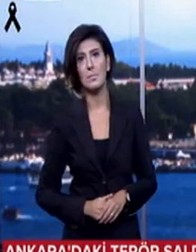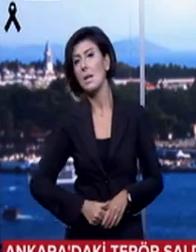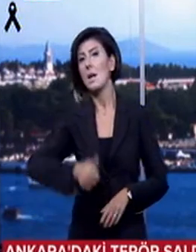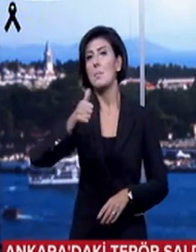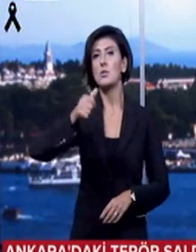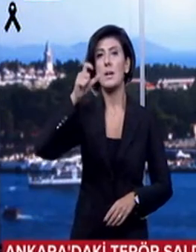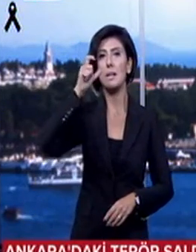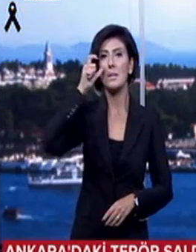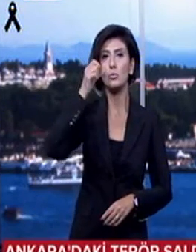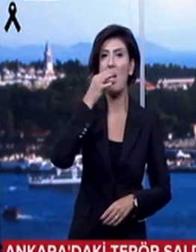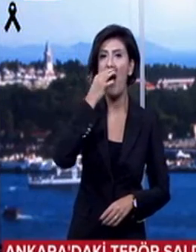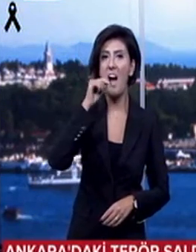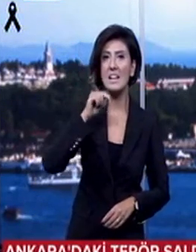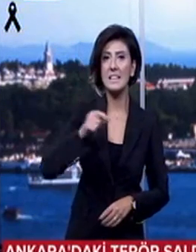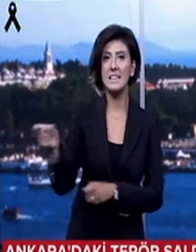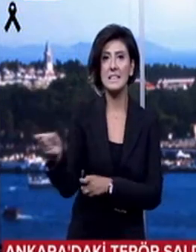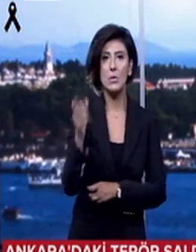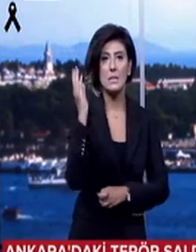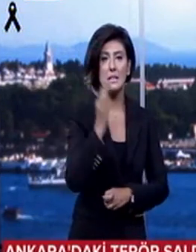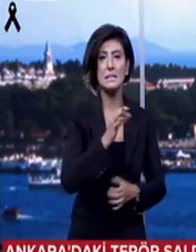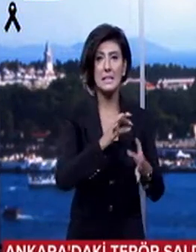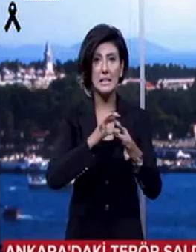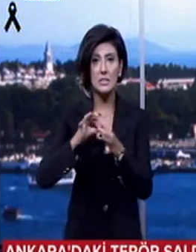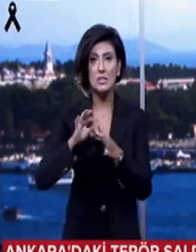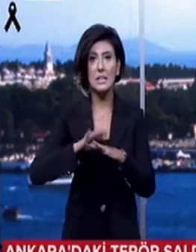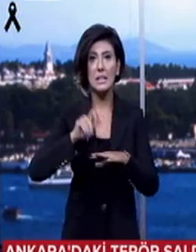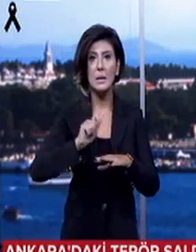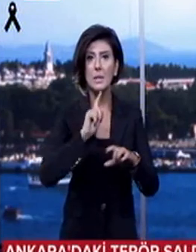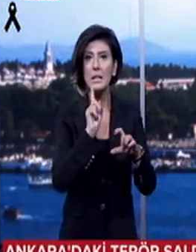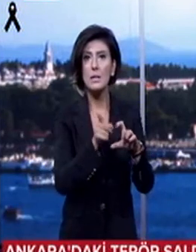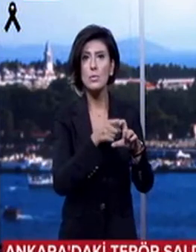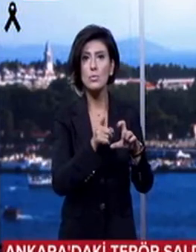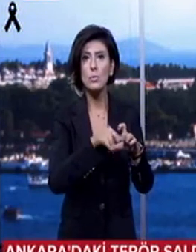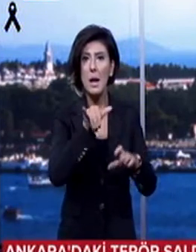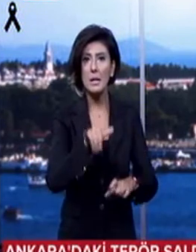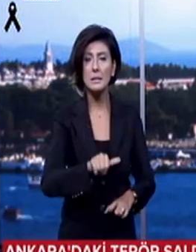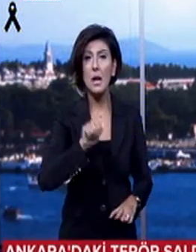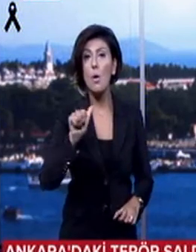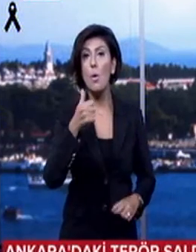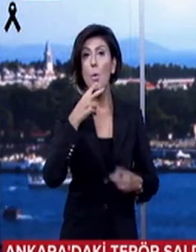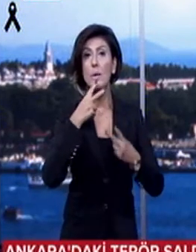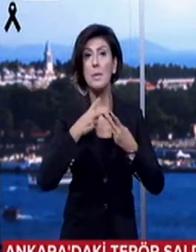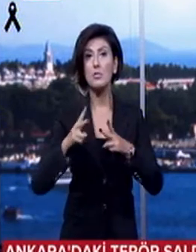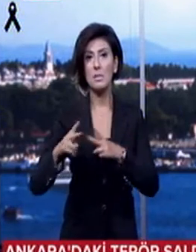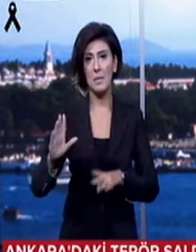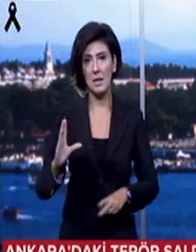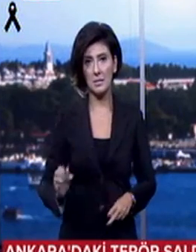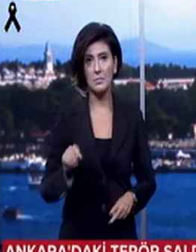Başbakan Ahmet Davutoğlu, Ankara'daki terör saldırısına ilişkin yürütülen soruşturma hakkında önemli açıklamalarda